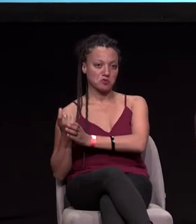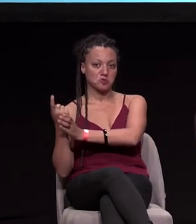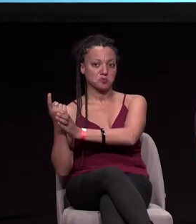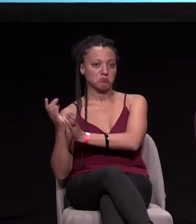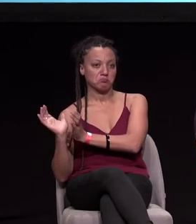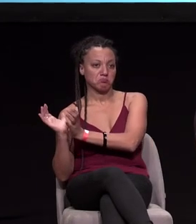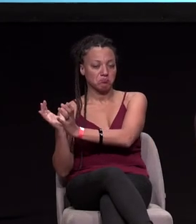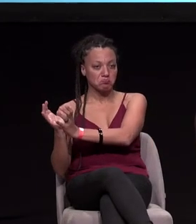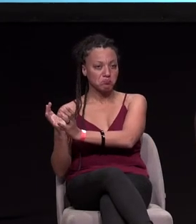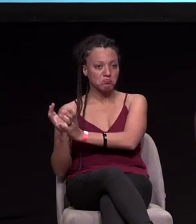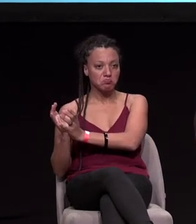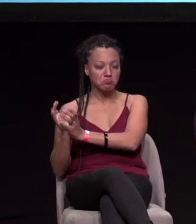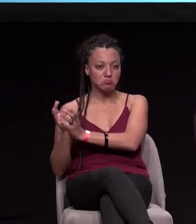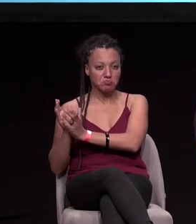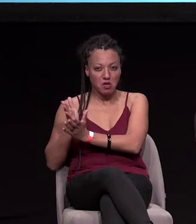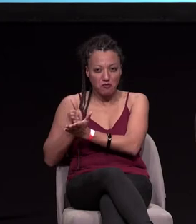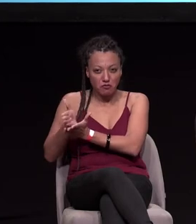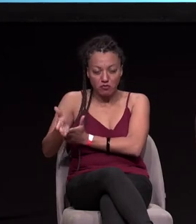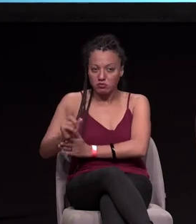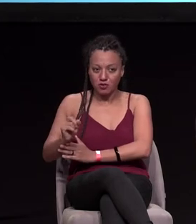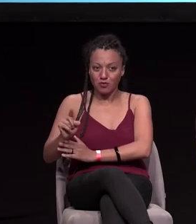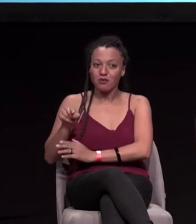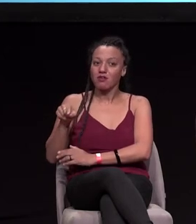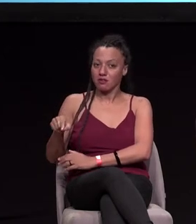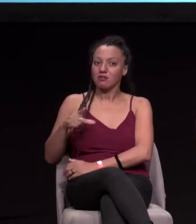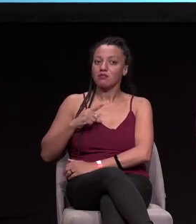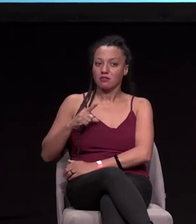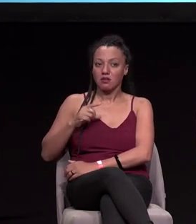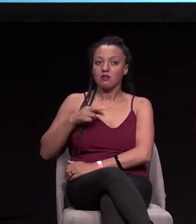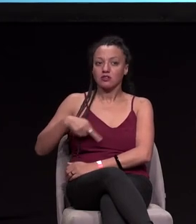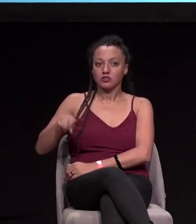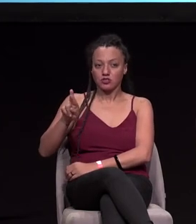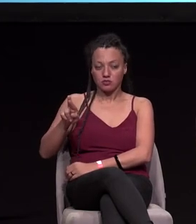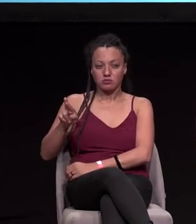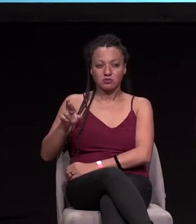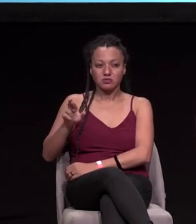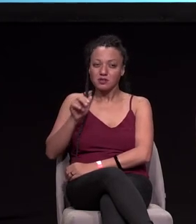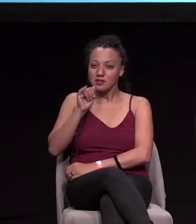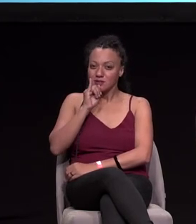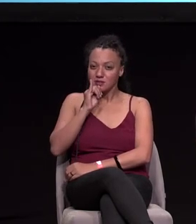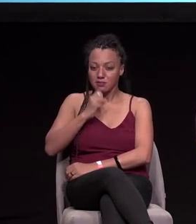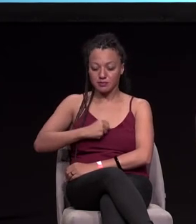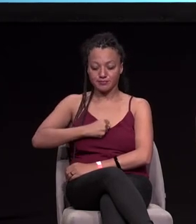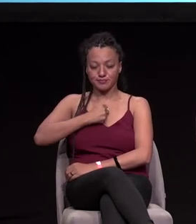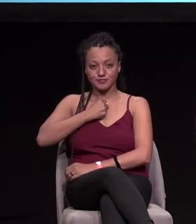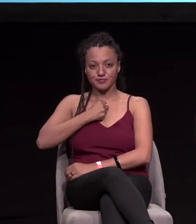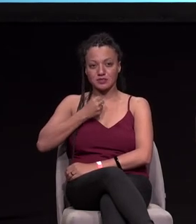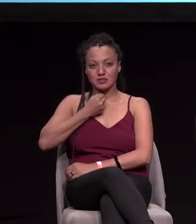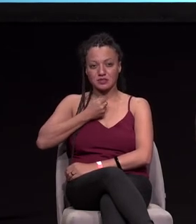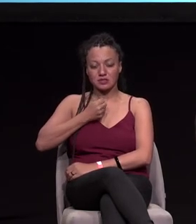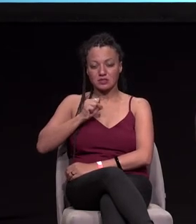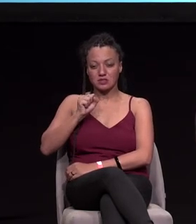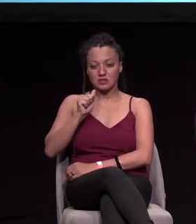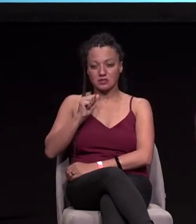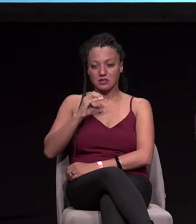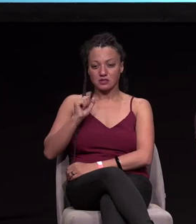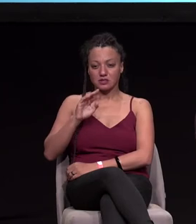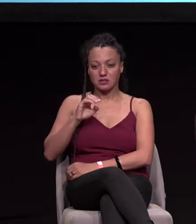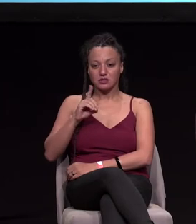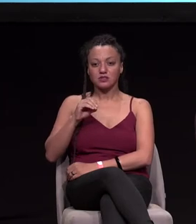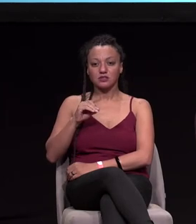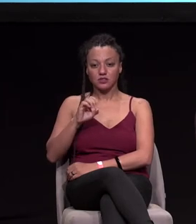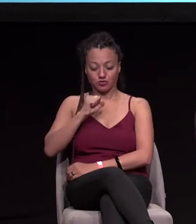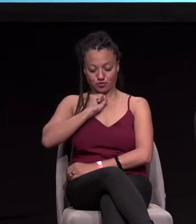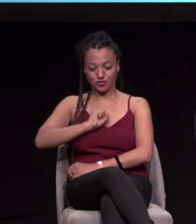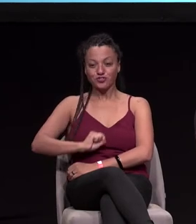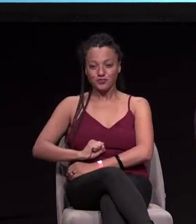matriz e de segmento mas ele religioso um sacerdote né atuante dentro do leste é o povo